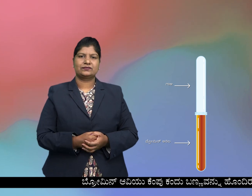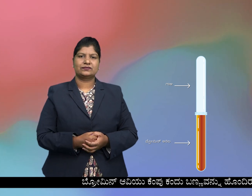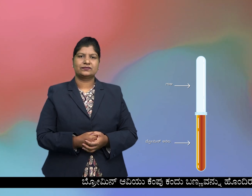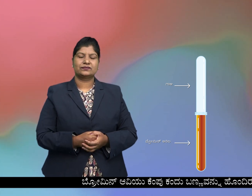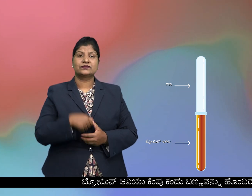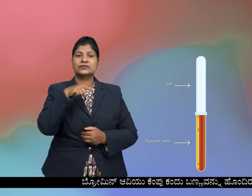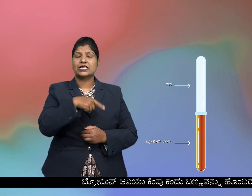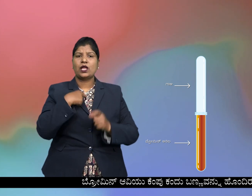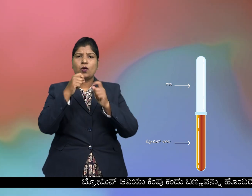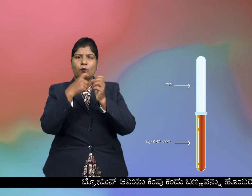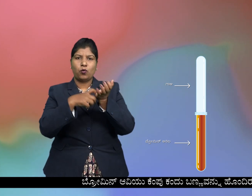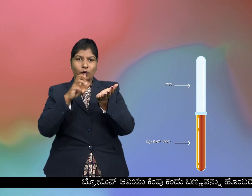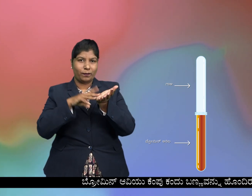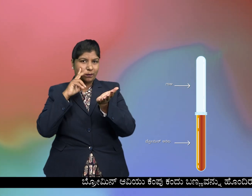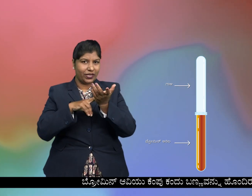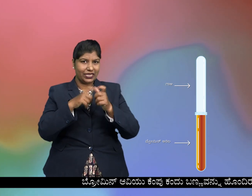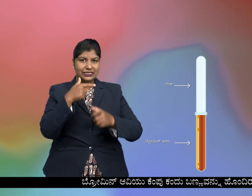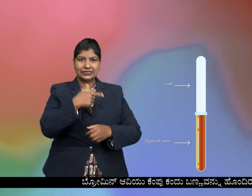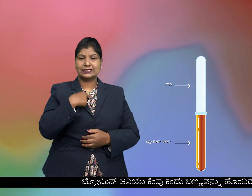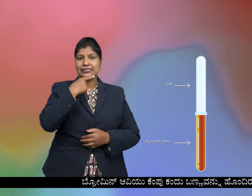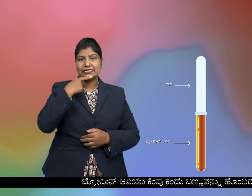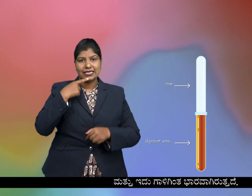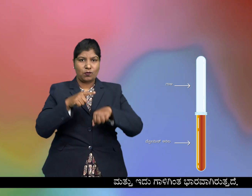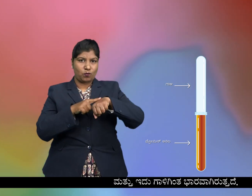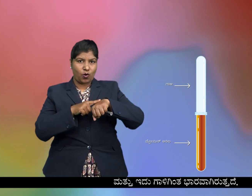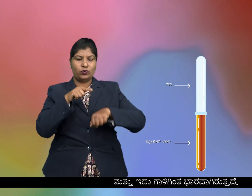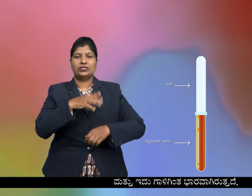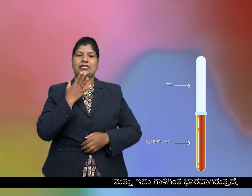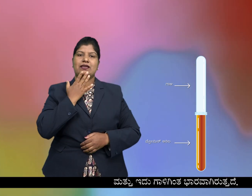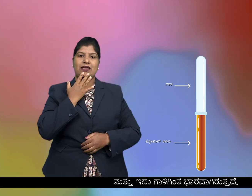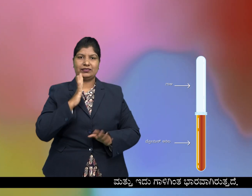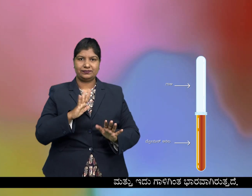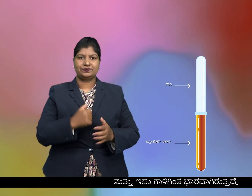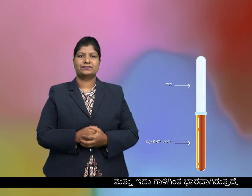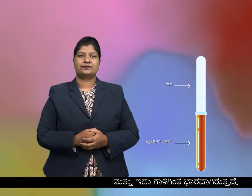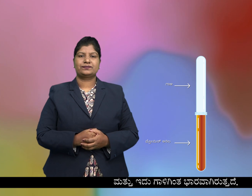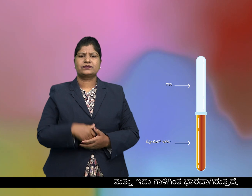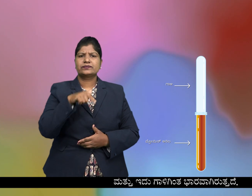ಬ್ರೋಮಿನ್ ಆವಿಯು ಕೆಂಪು ಕಂದು ಬಣ್ಣವನ್ನ ಹೊಂದಿರುತ್ತದೆ ಮತ್ತು ಇದು ಗಾಳಿಗಿಂತ ಭಾರವಾಗಿರುತ್ತೆ.